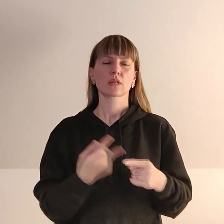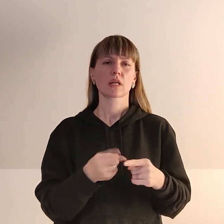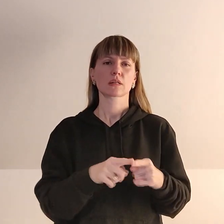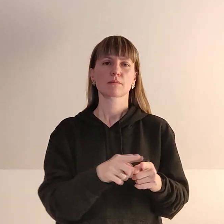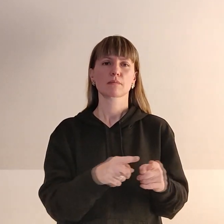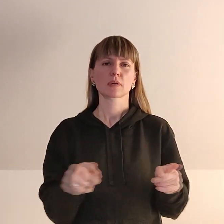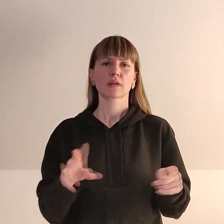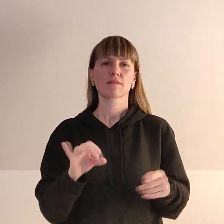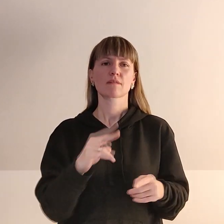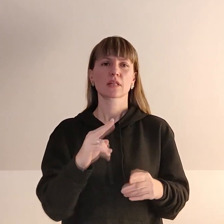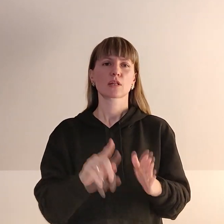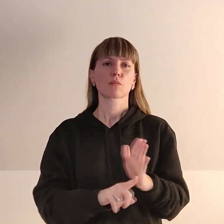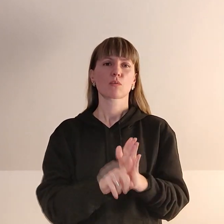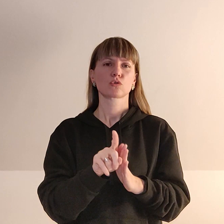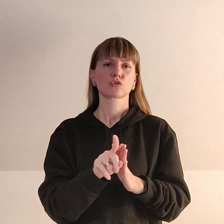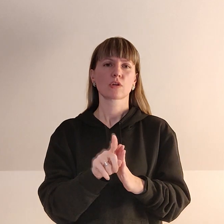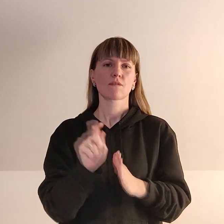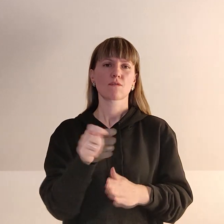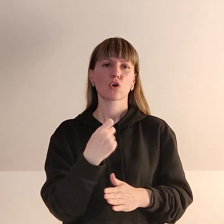від початку воєнних дій.